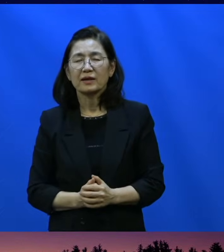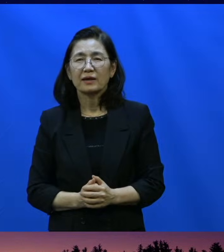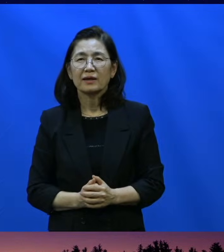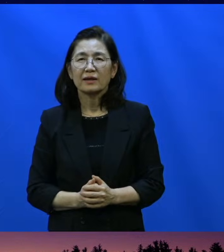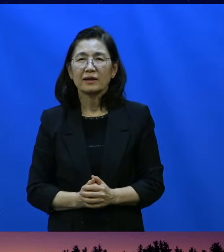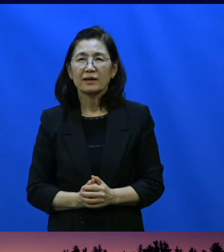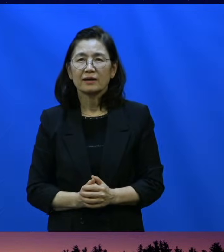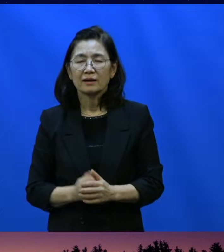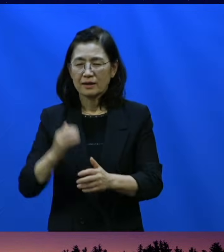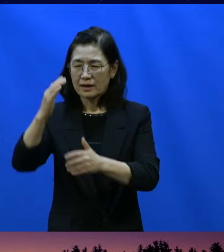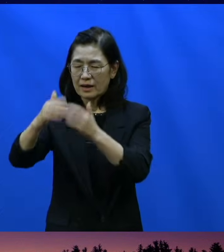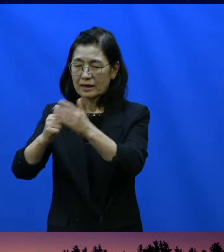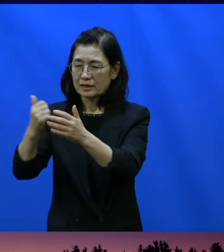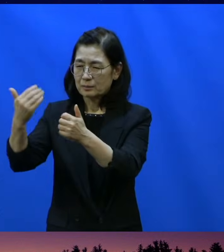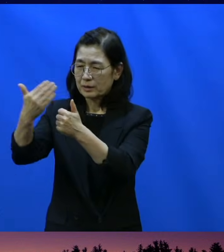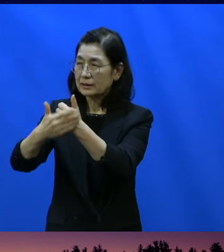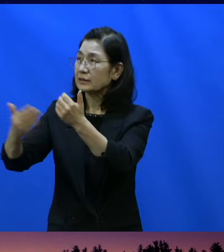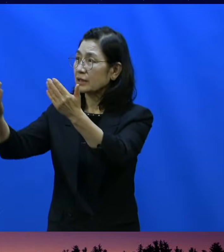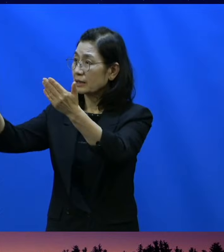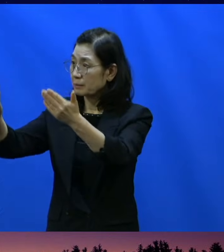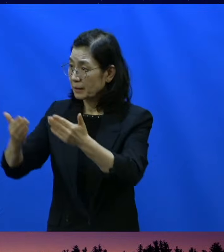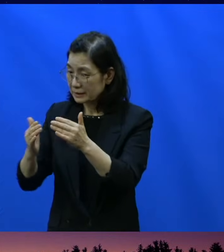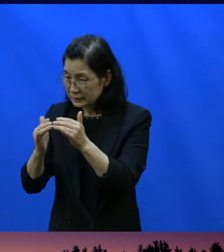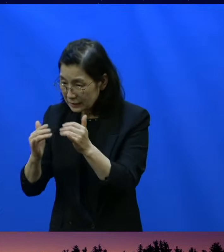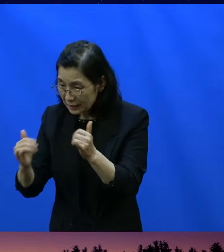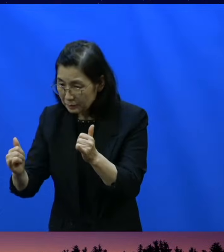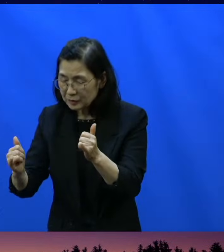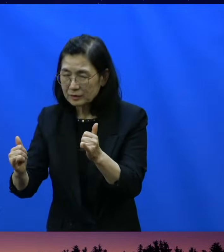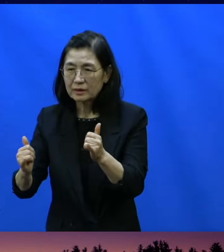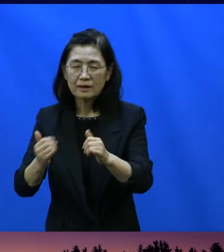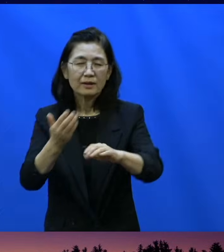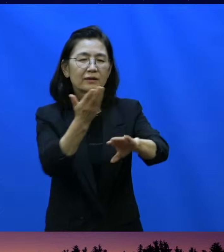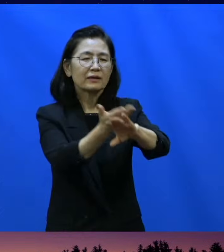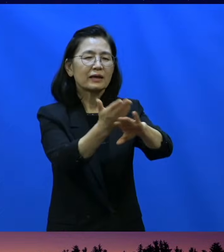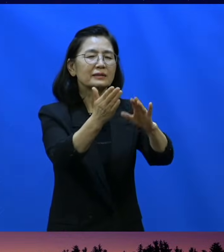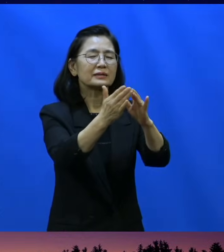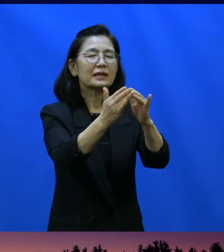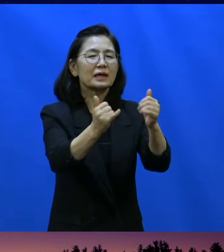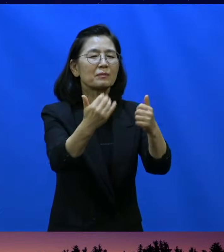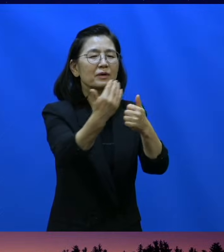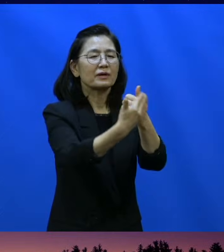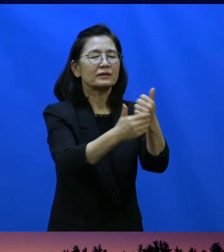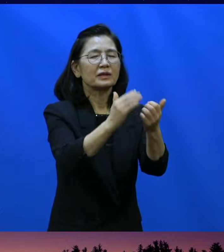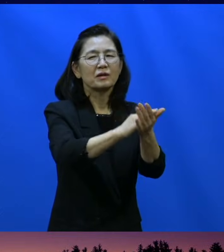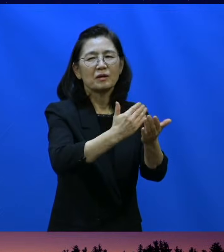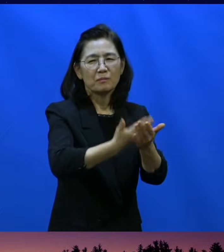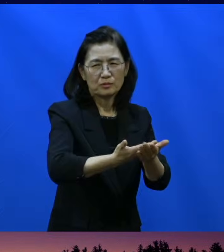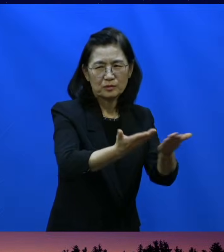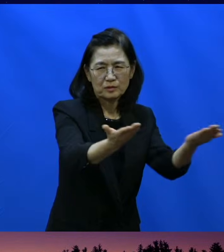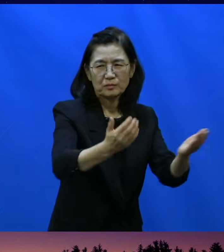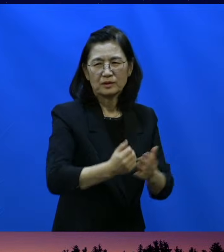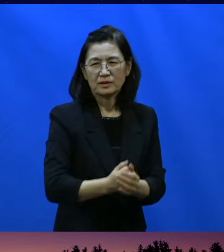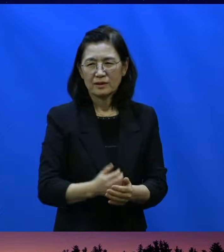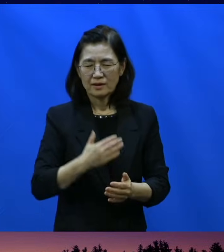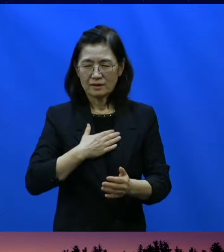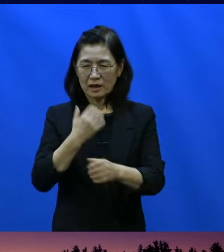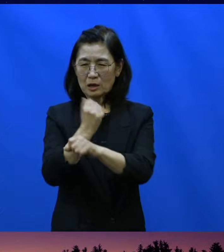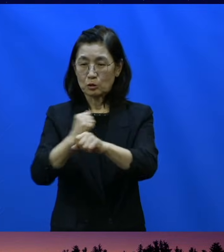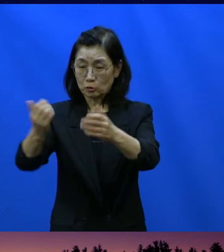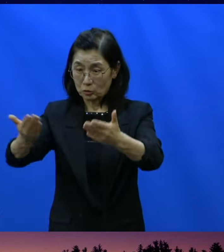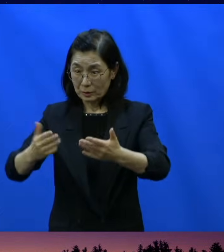여러분, 은혜를 받은 사람이 은혜를 베풀 줄 아는 거죠. 용서를 받아본 사람이 용서를 할 줄 아는.